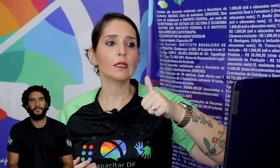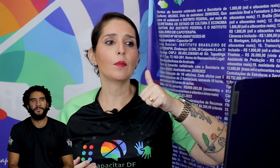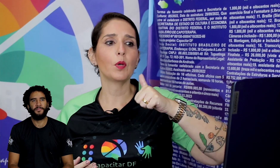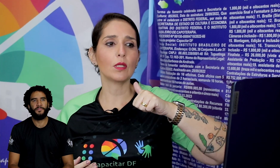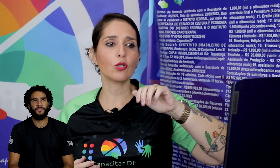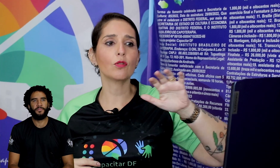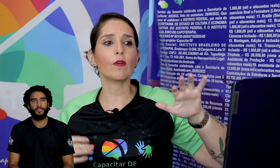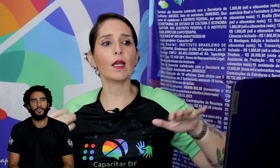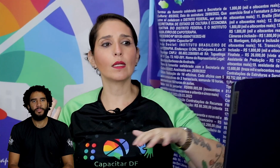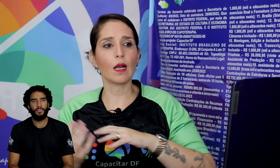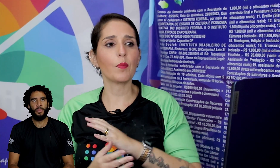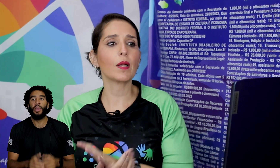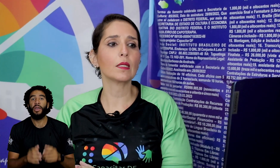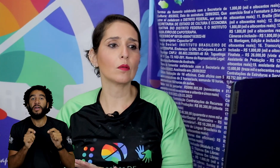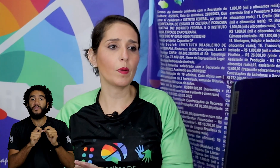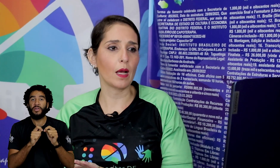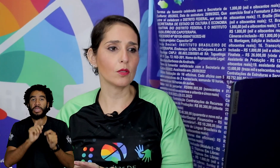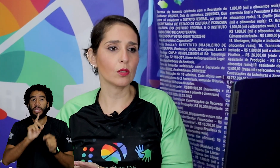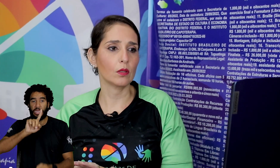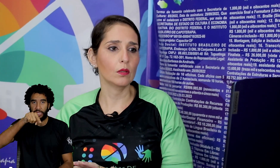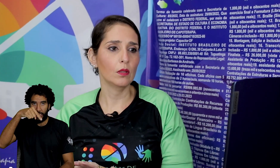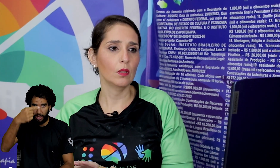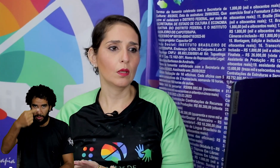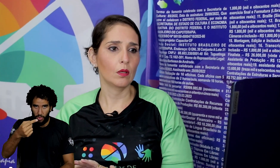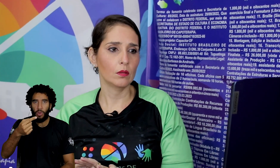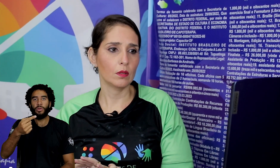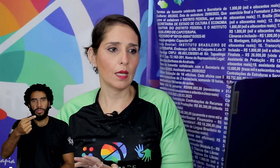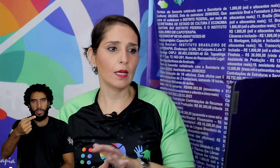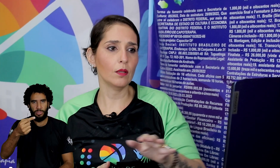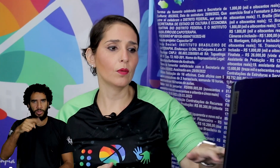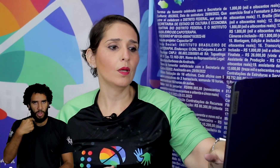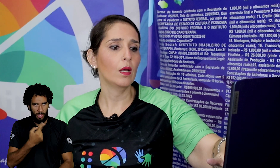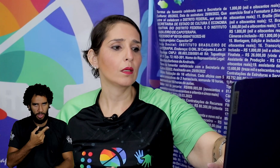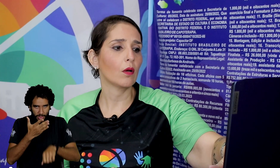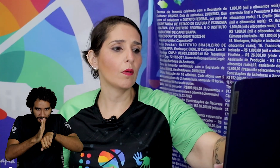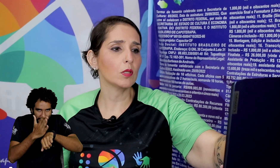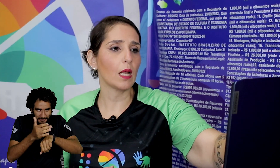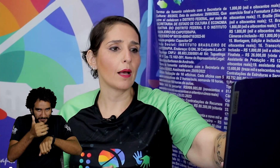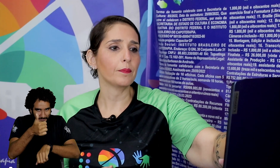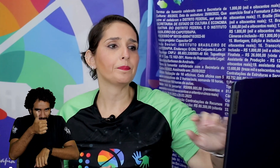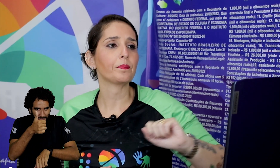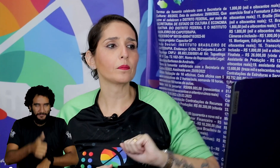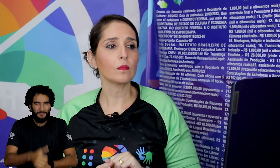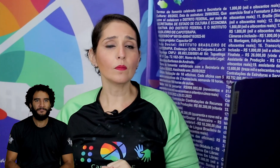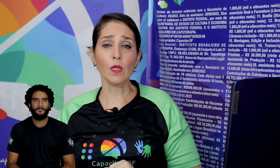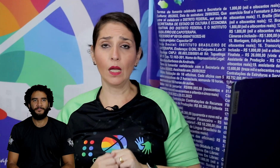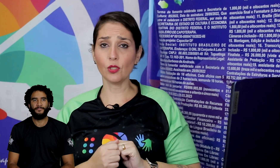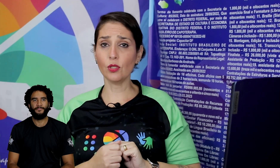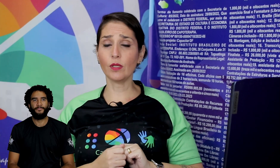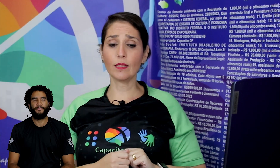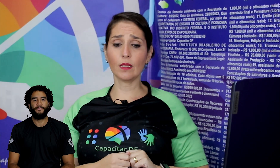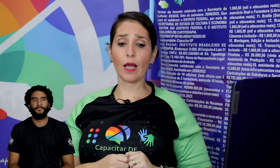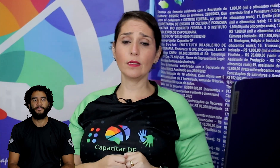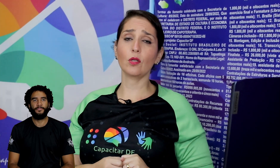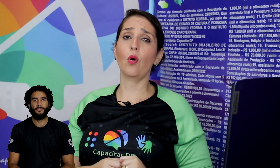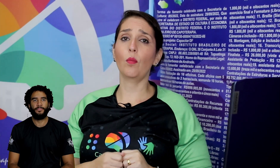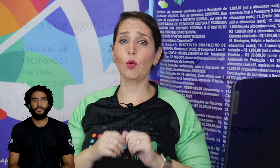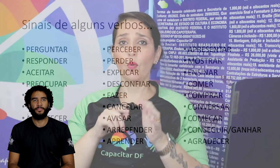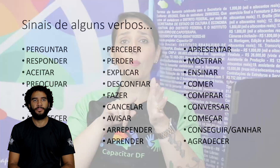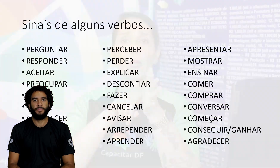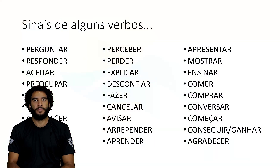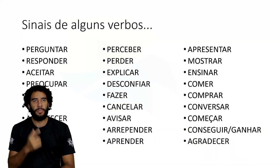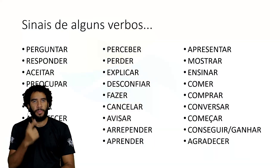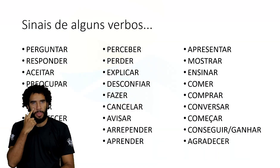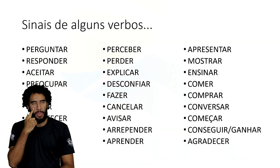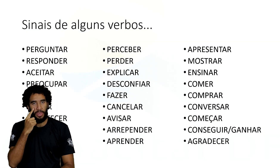fazer, depois a gente vai entrar para a questão prática, certo? Então, vamos lá. A gente tem sinais como